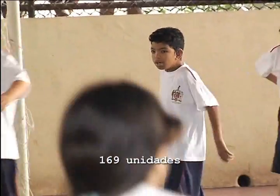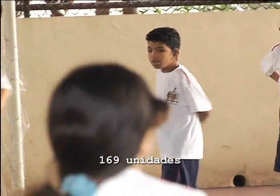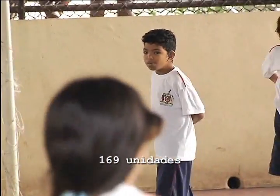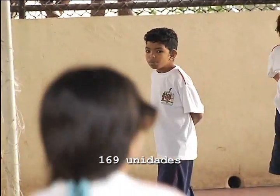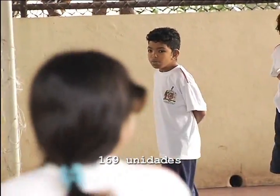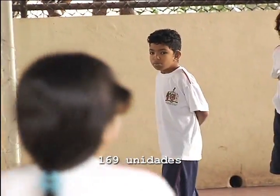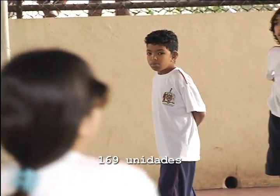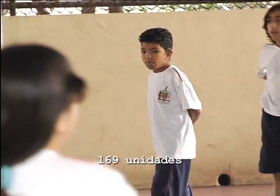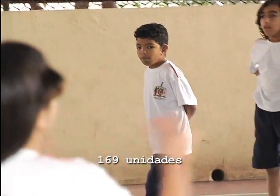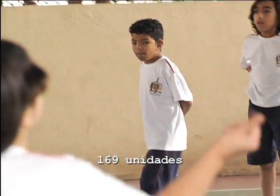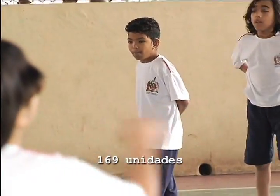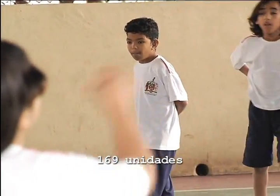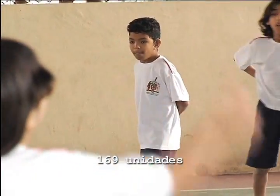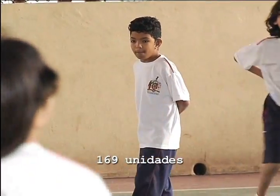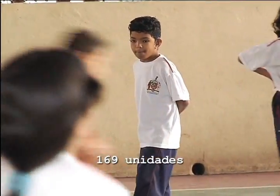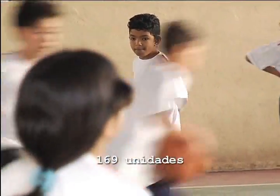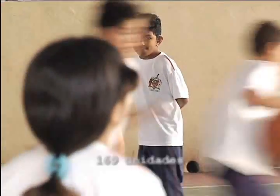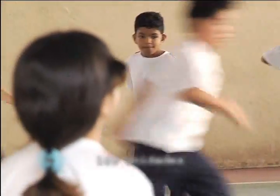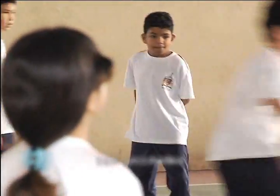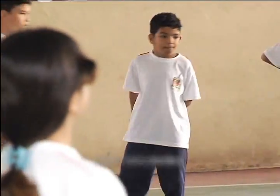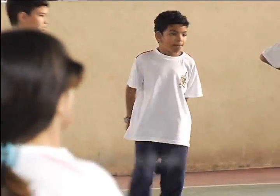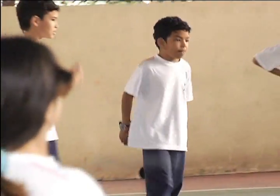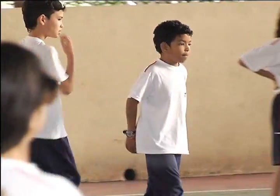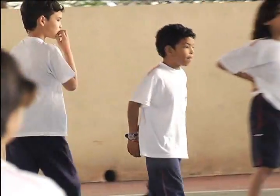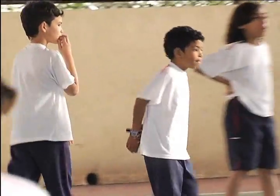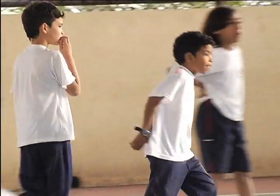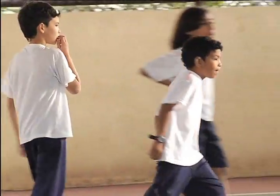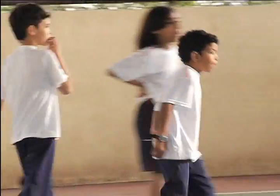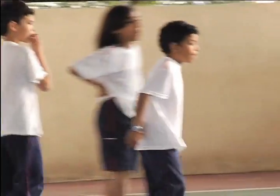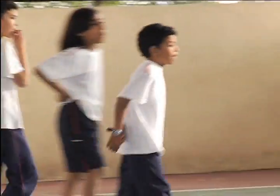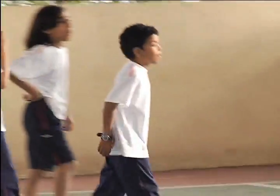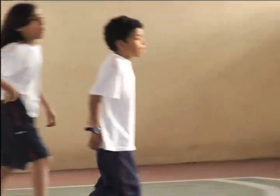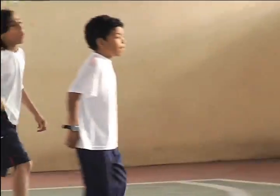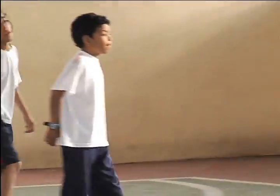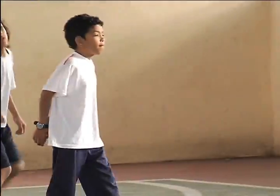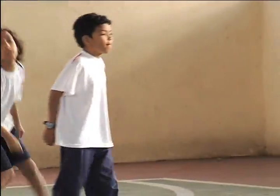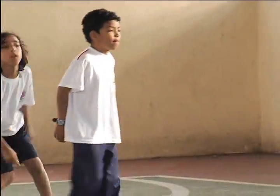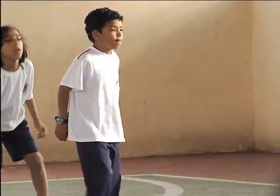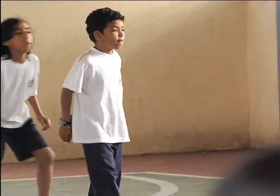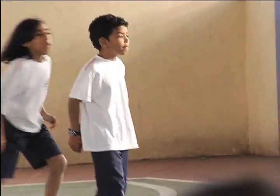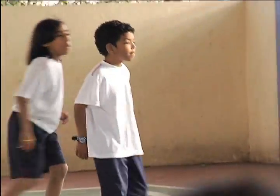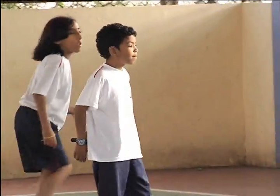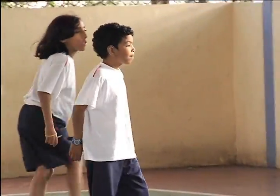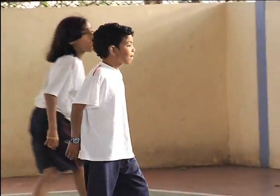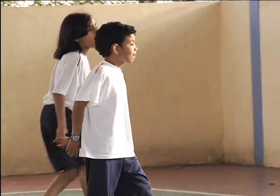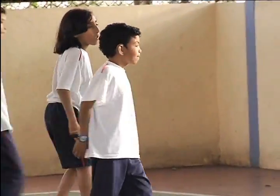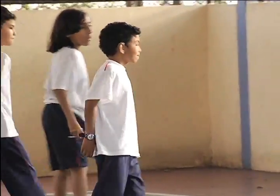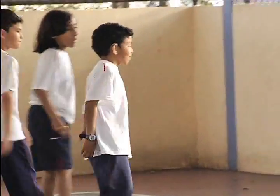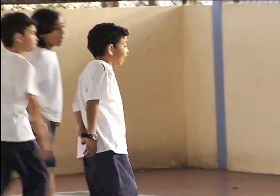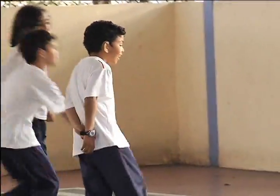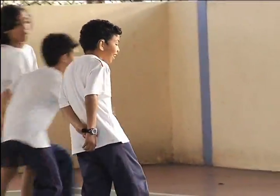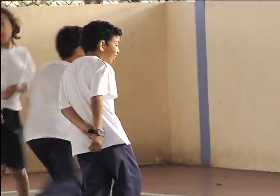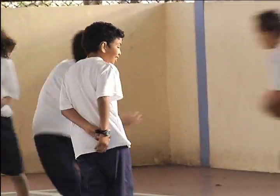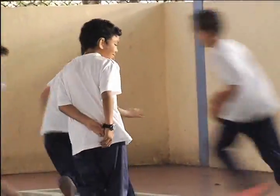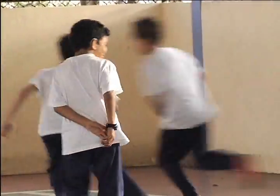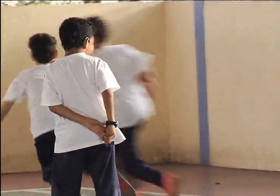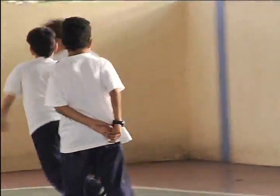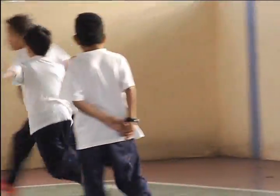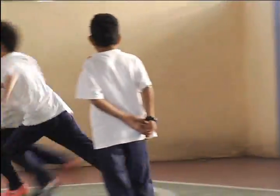creches, escolas infantis e as do ciclo básico. 5 delas são escolas polo e uma é especializada no atendimento ao